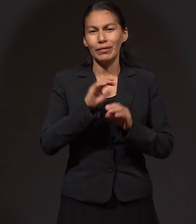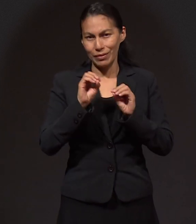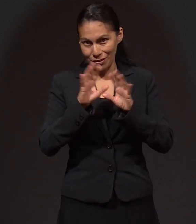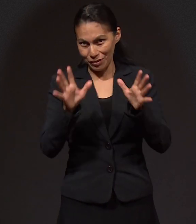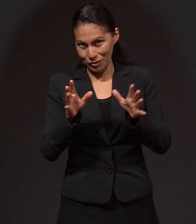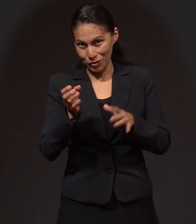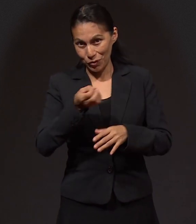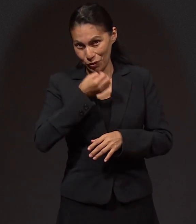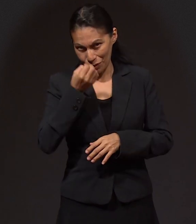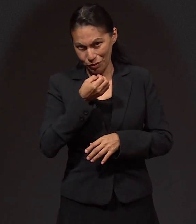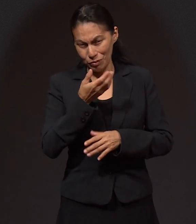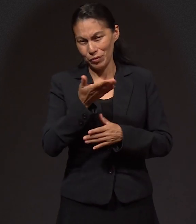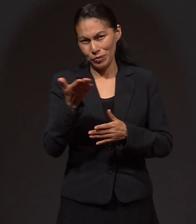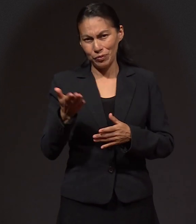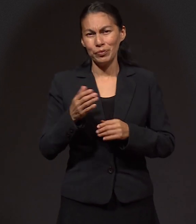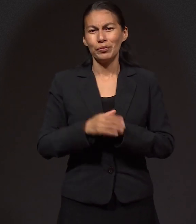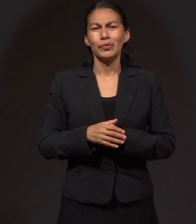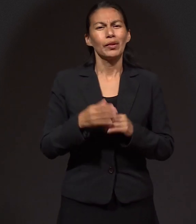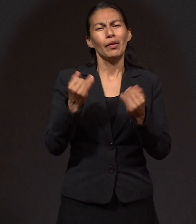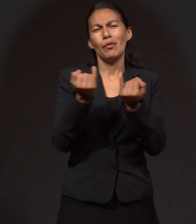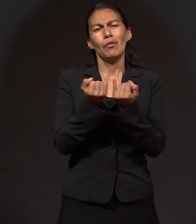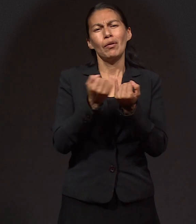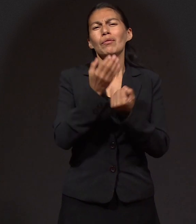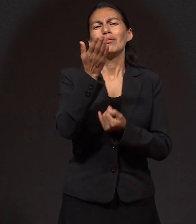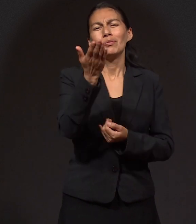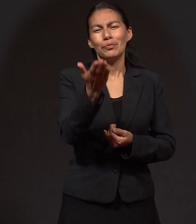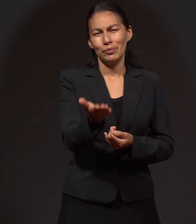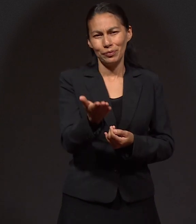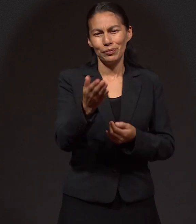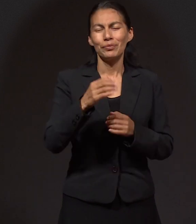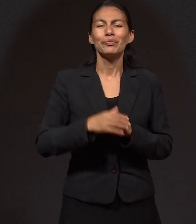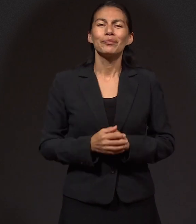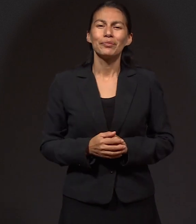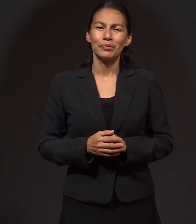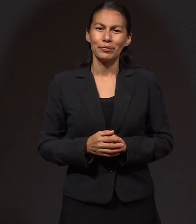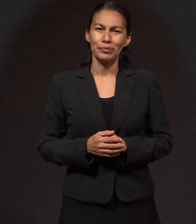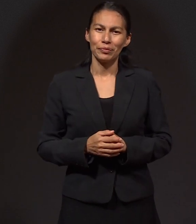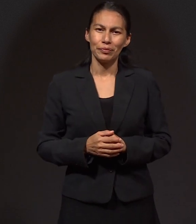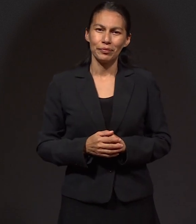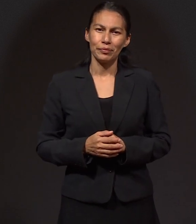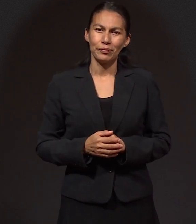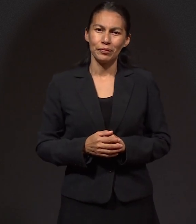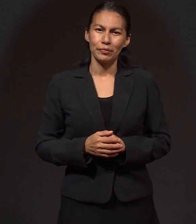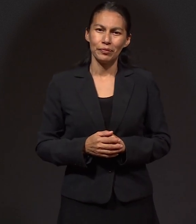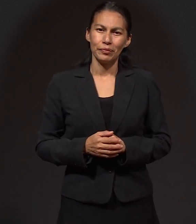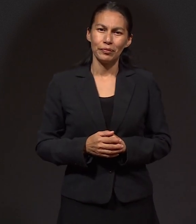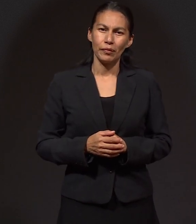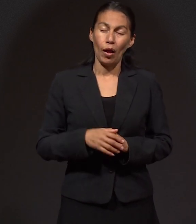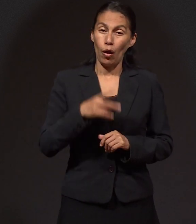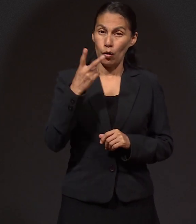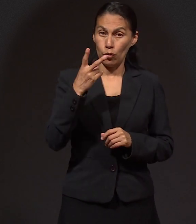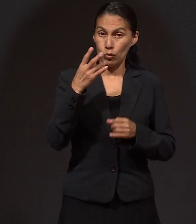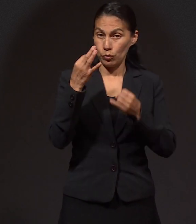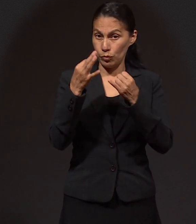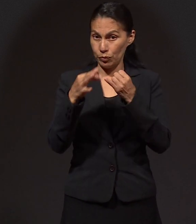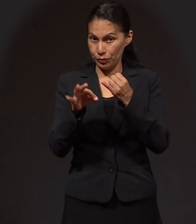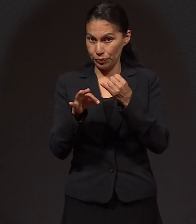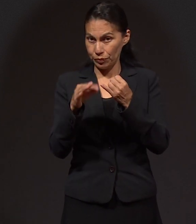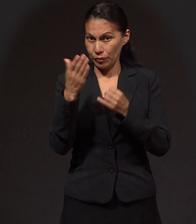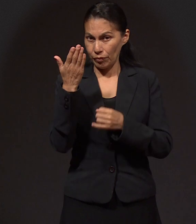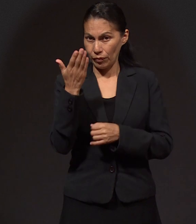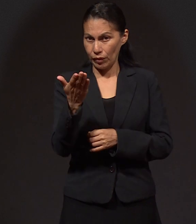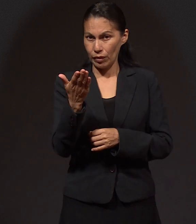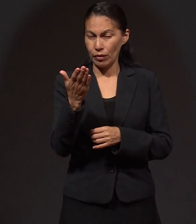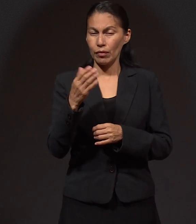les bendiga. Gracias. Saidel, estaremos orando por ella. Como contigo, también estaremos